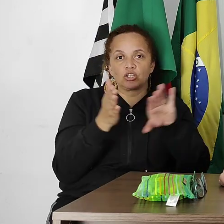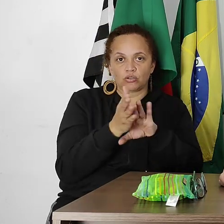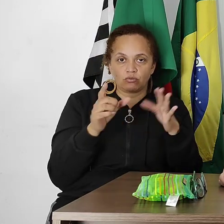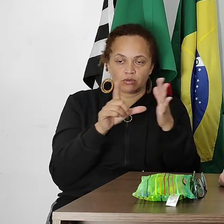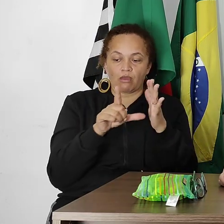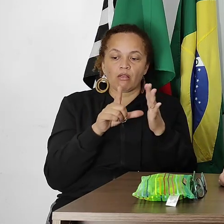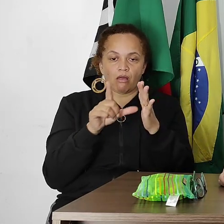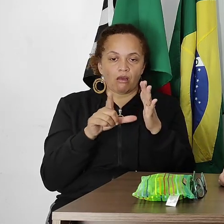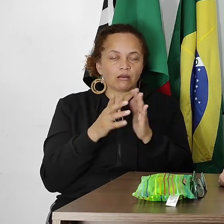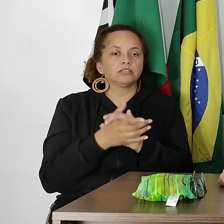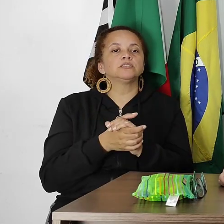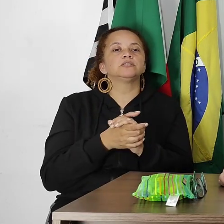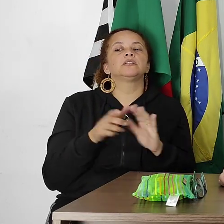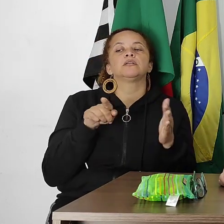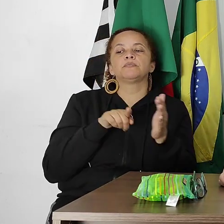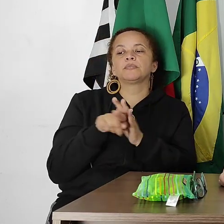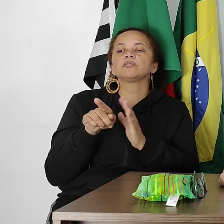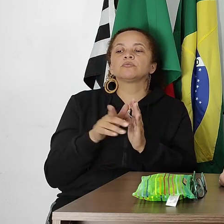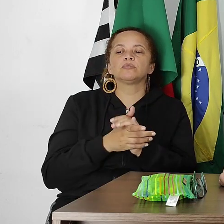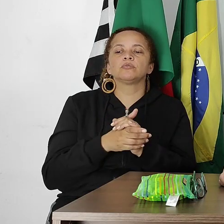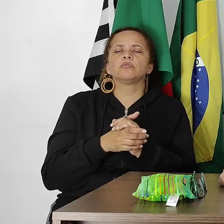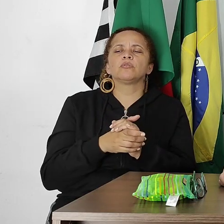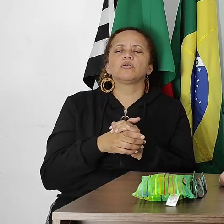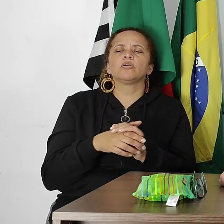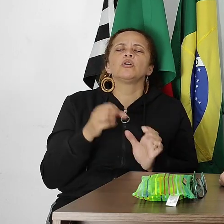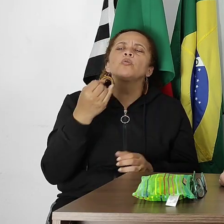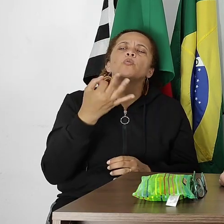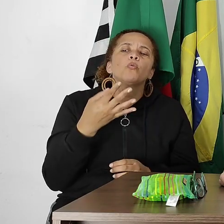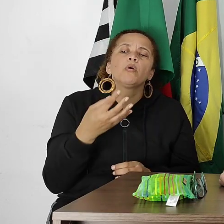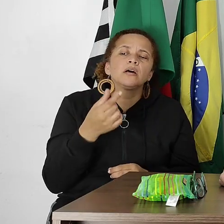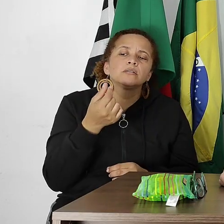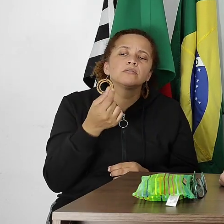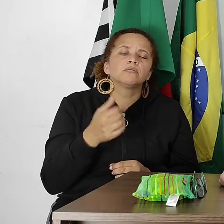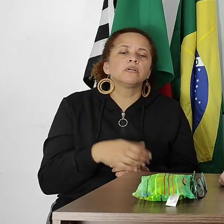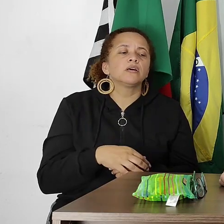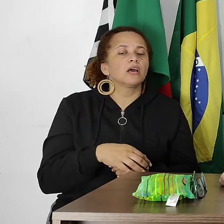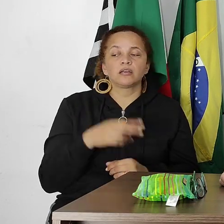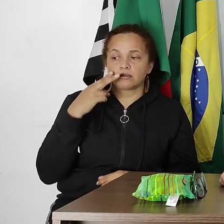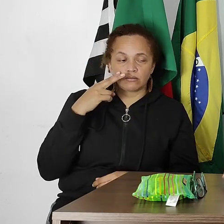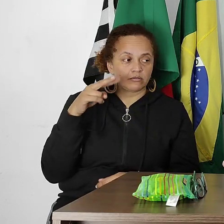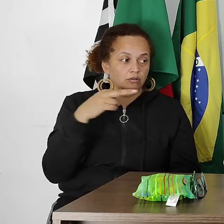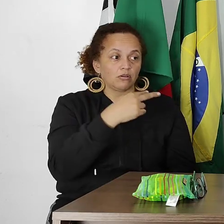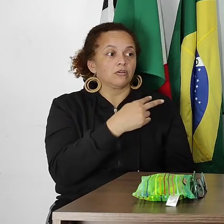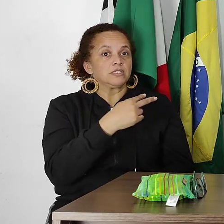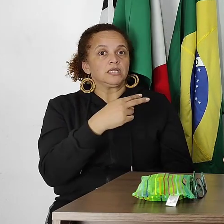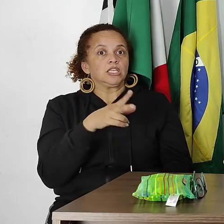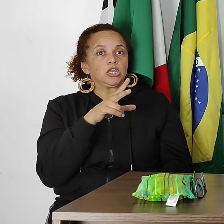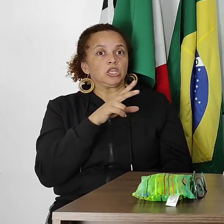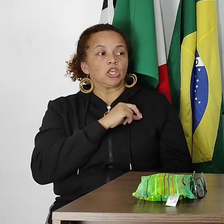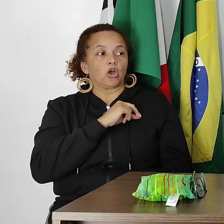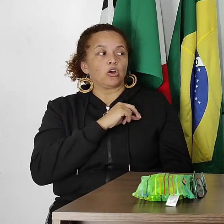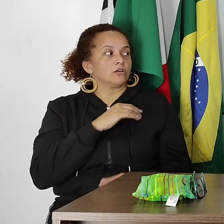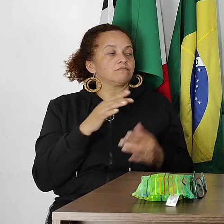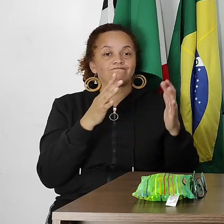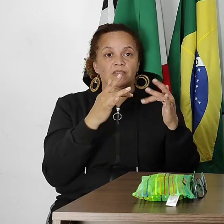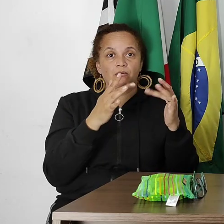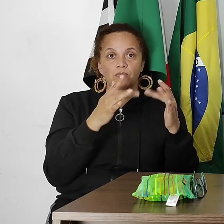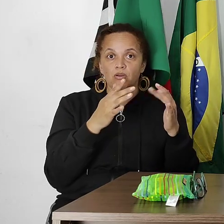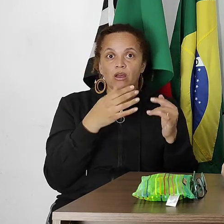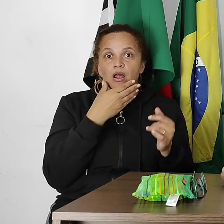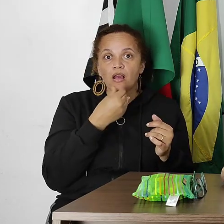ia me esperar para ir embora comigo, que ele tinha que falar comigo. Meu coração bombeou na hora.